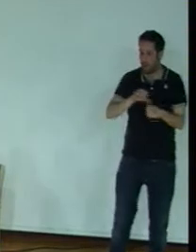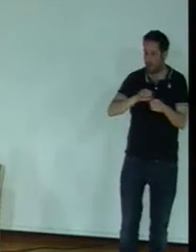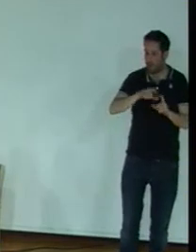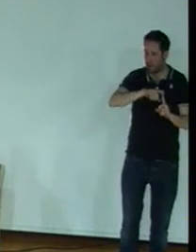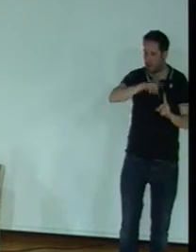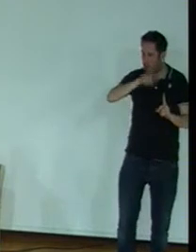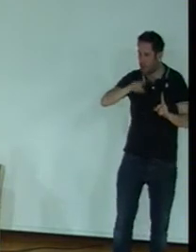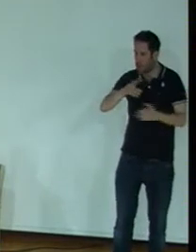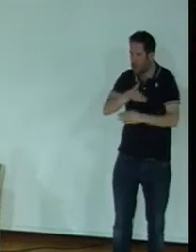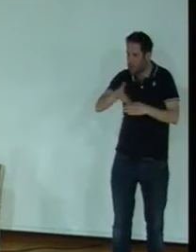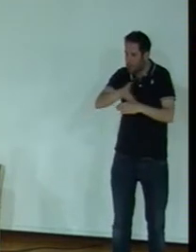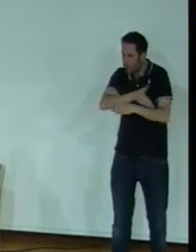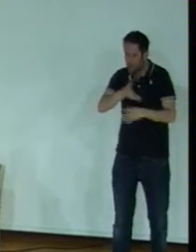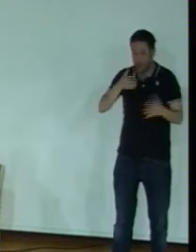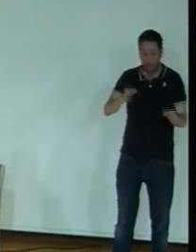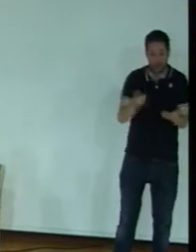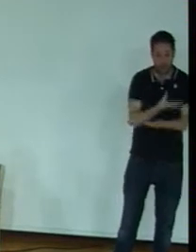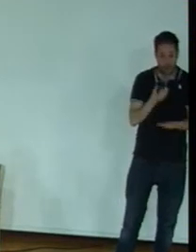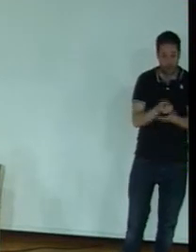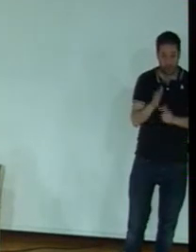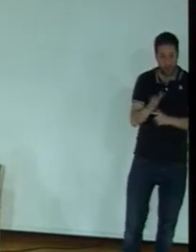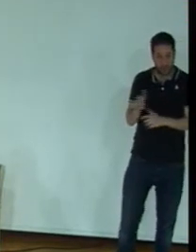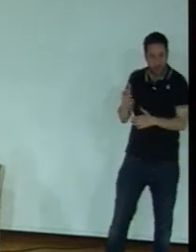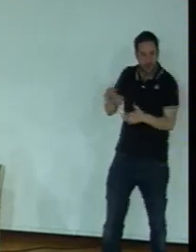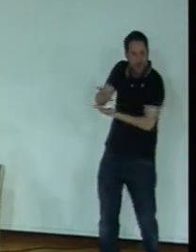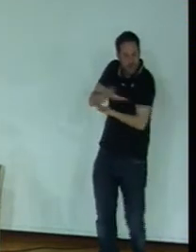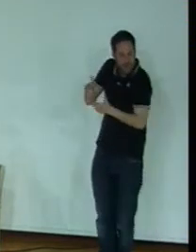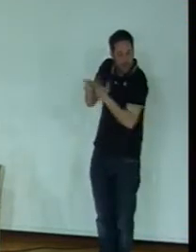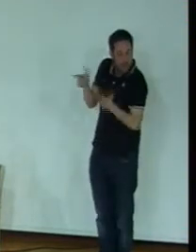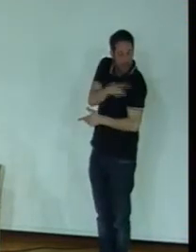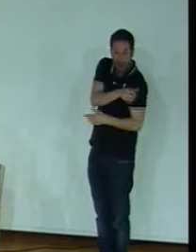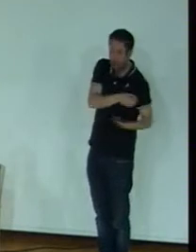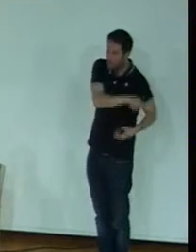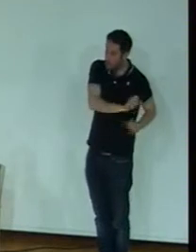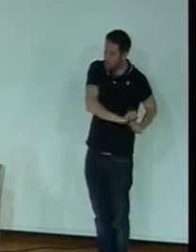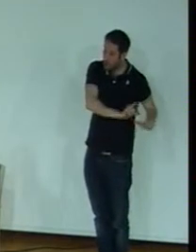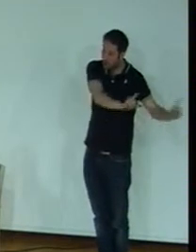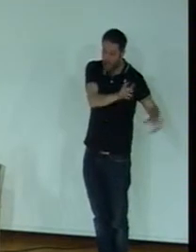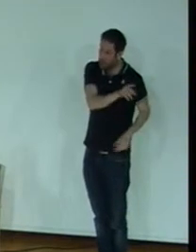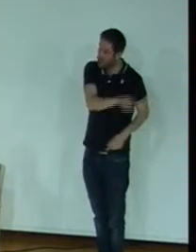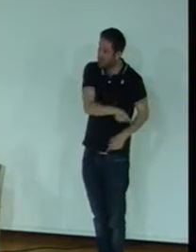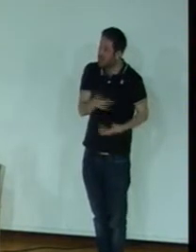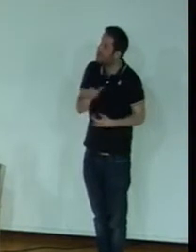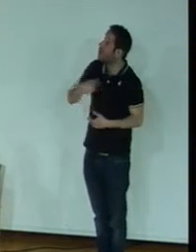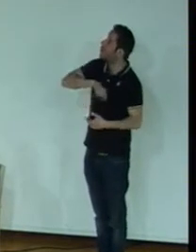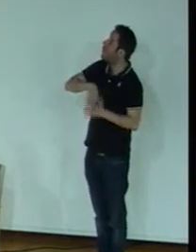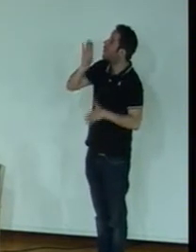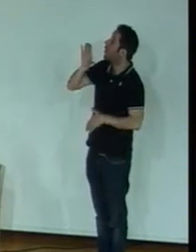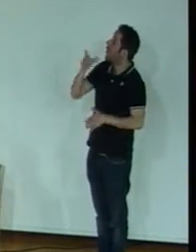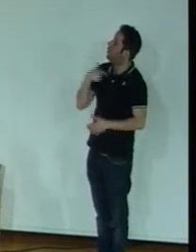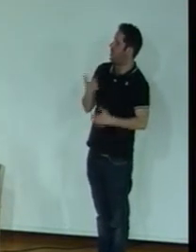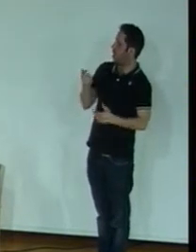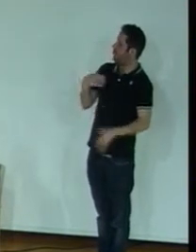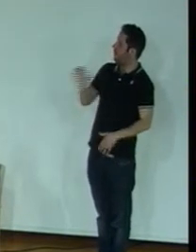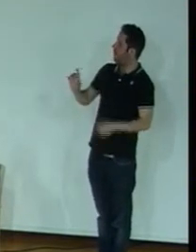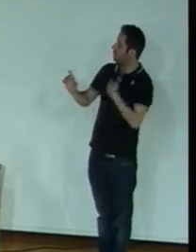Sur les données personnelles aujourd'hui, c'est exactement la même chose. Il y a une spéculation en temps réel, il y a un marché en temps réel des données personnelles pour savoir qui va payer le plus pour